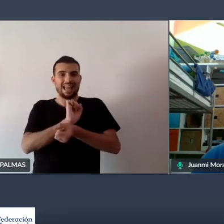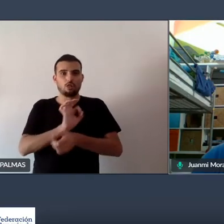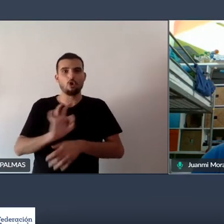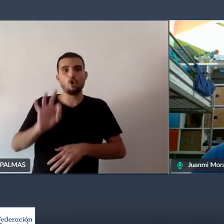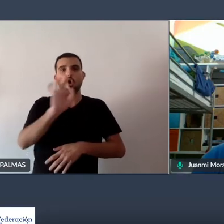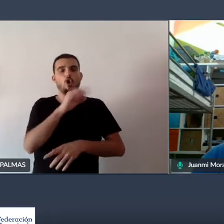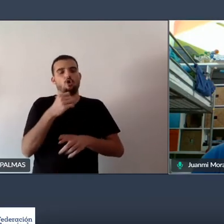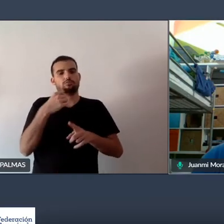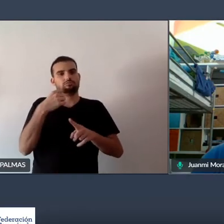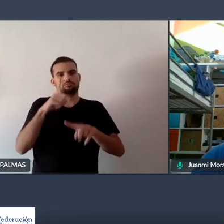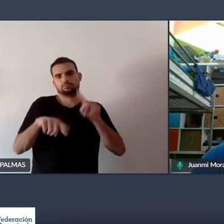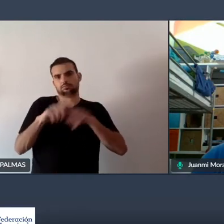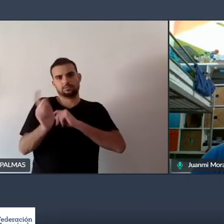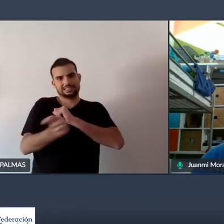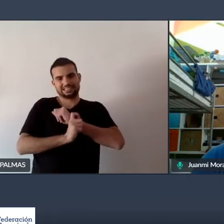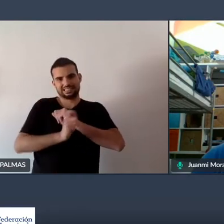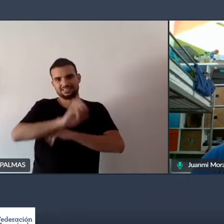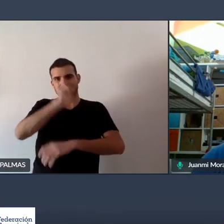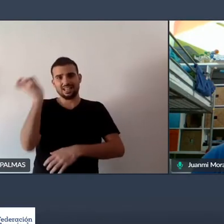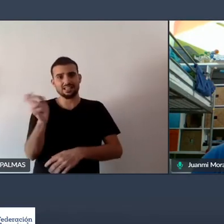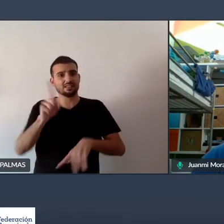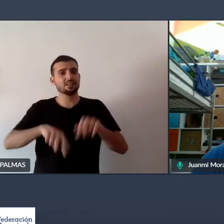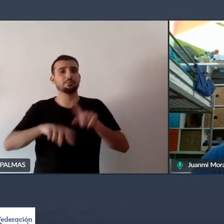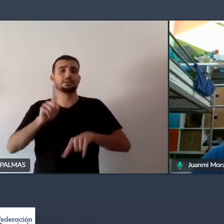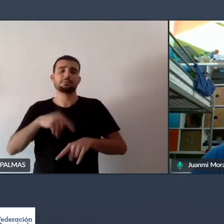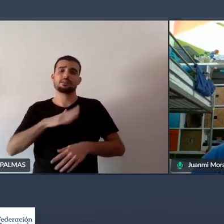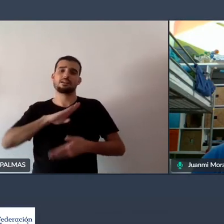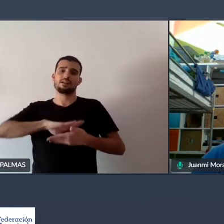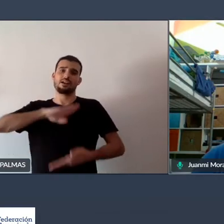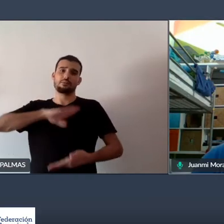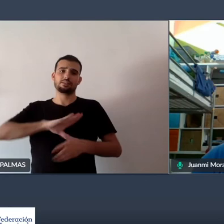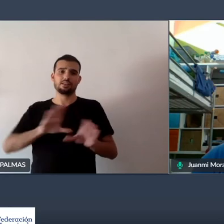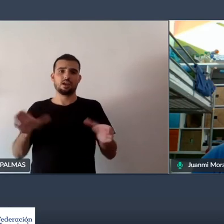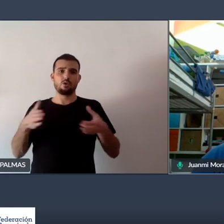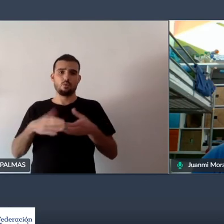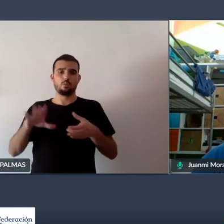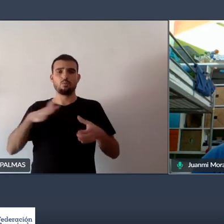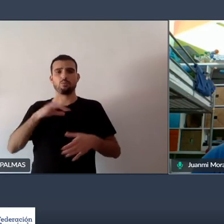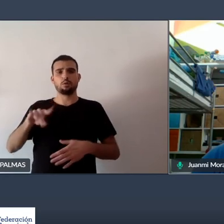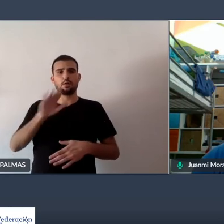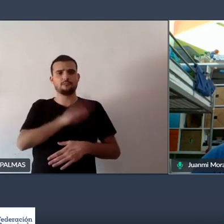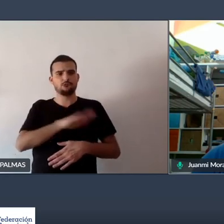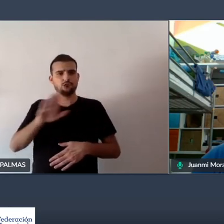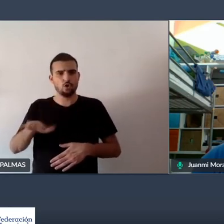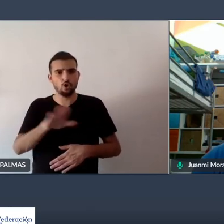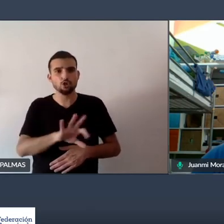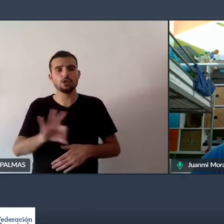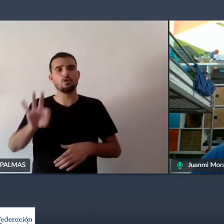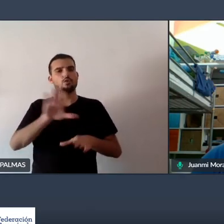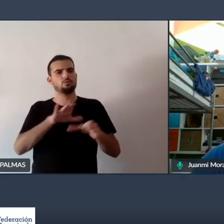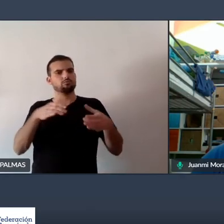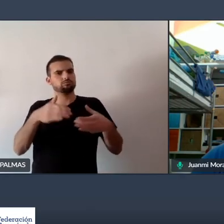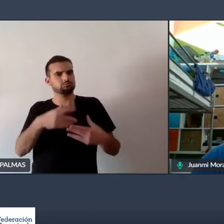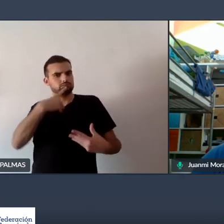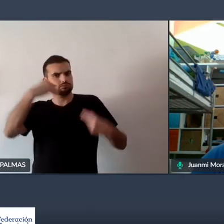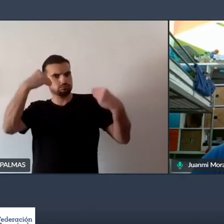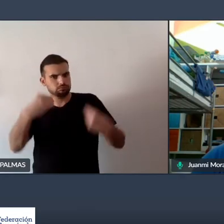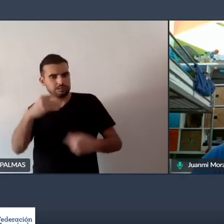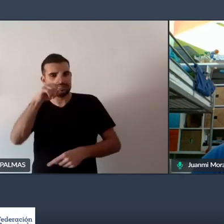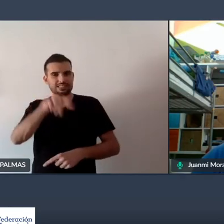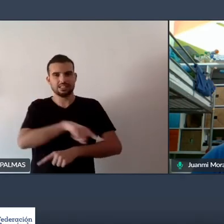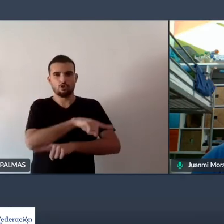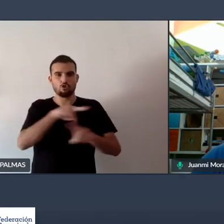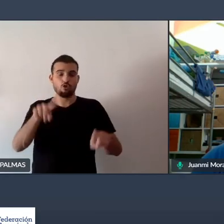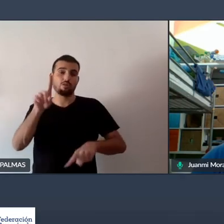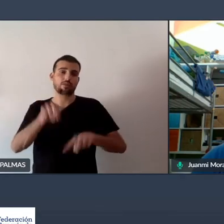cortes. ¿Qué capacidad tiene mi equipo para generar desde el bote? Somos un equipo que busca pase, extra pase, etcétera, y